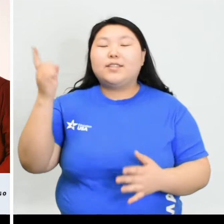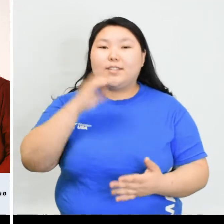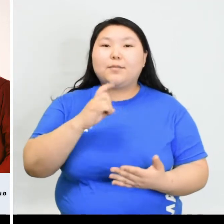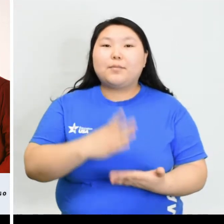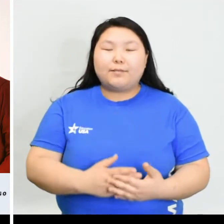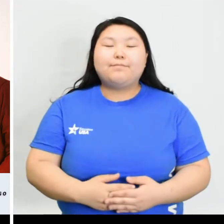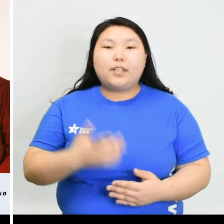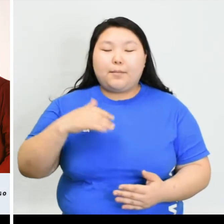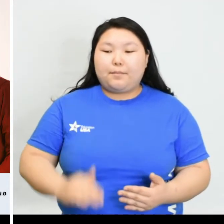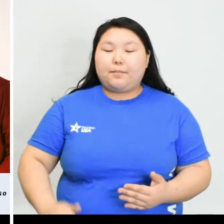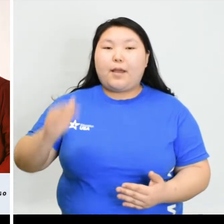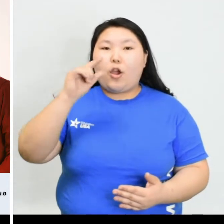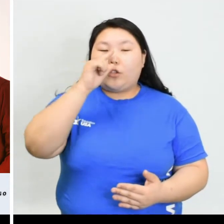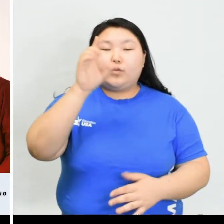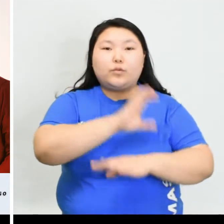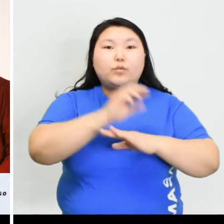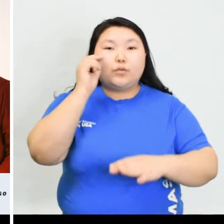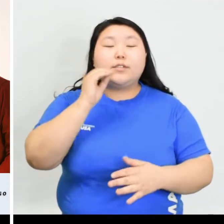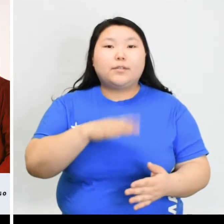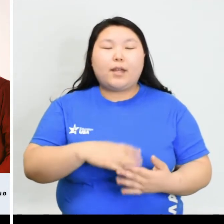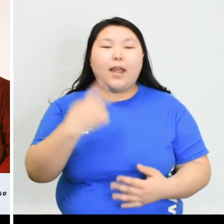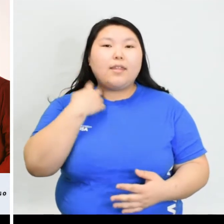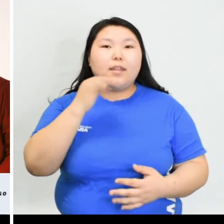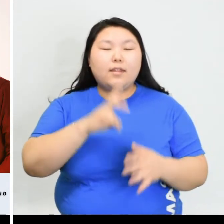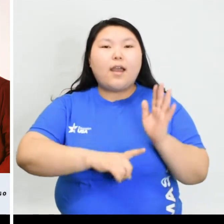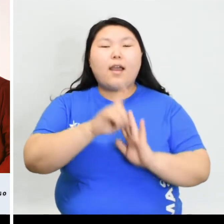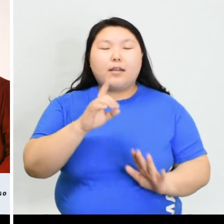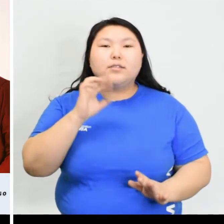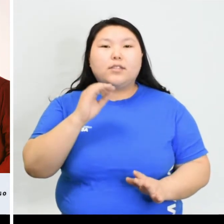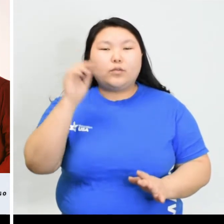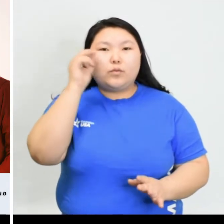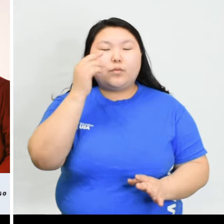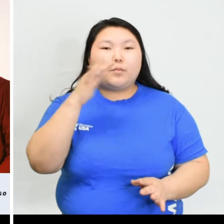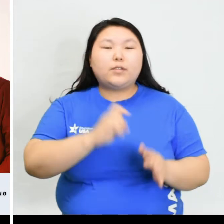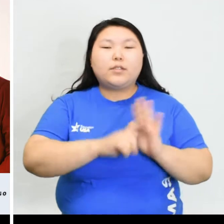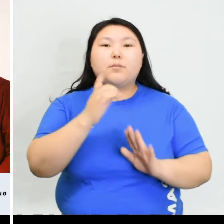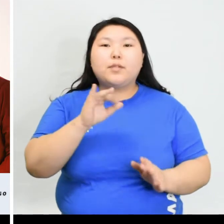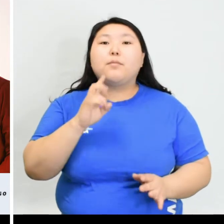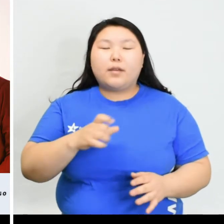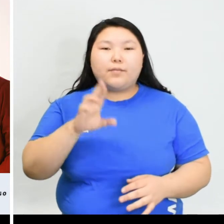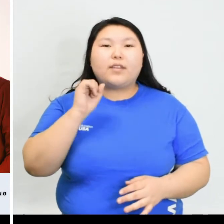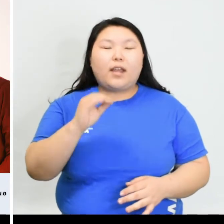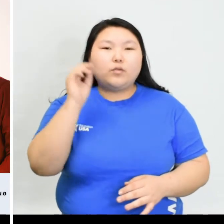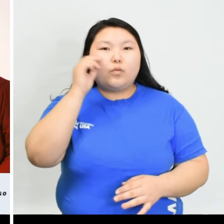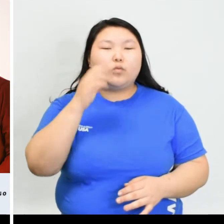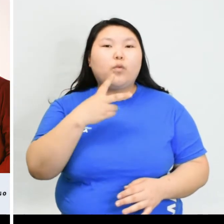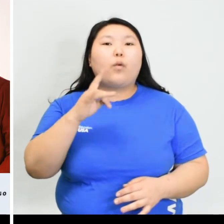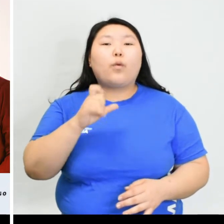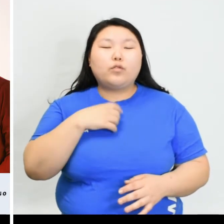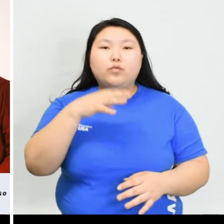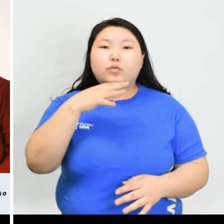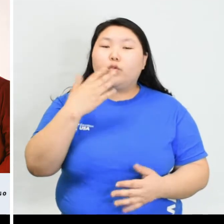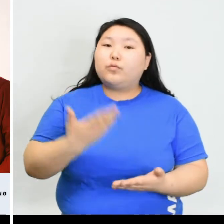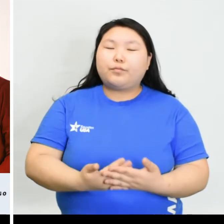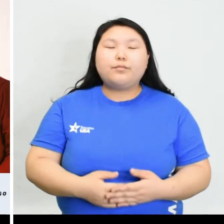хамгаалаад тэгээд ирсэн дээ. Тэгэхээр багаас орж сургууль сурж ирсэн гэдэг чинь тий, англи хэл анх хэрхэн яаж сурч эхэлсэн бэ? Яаж сурвал